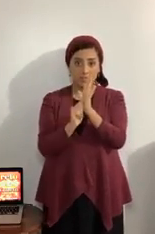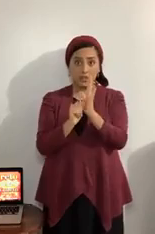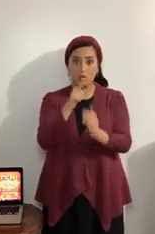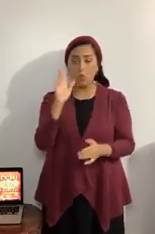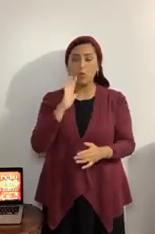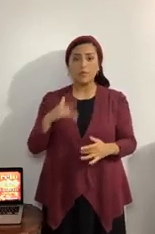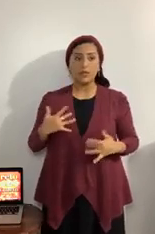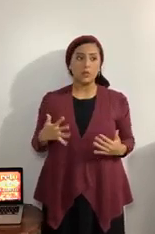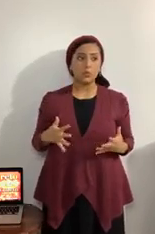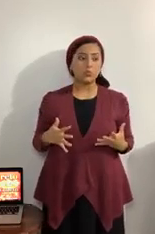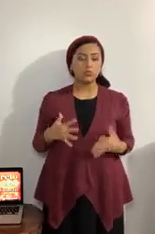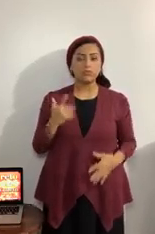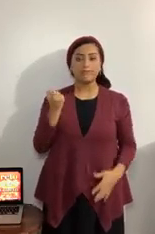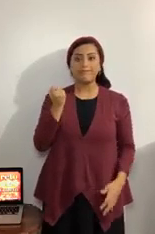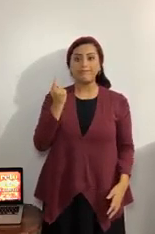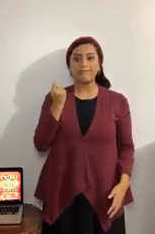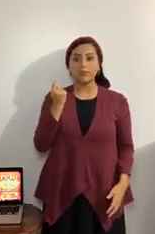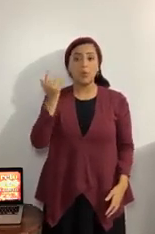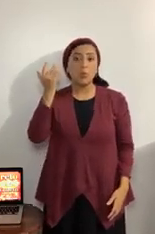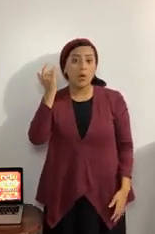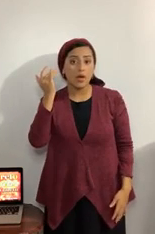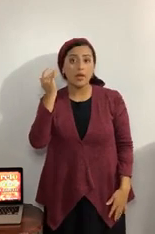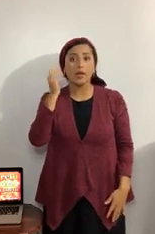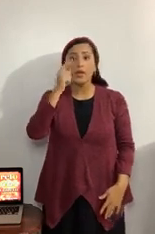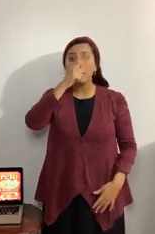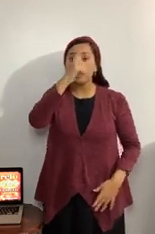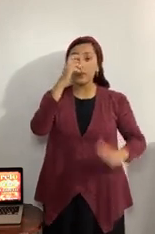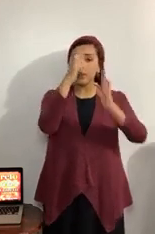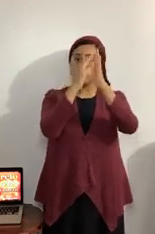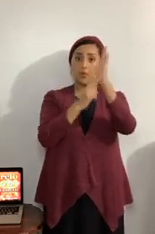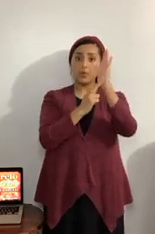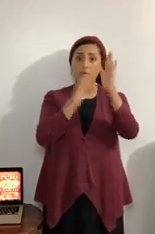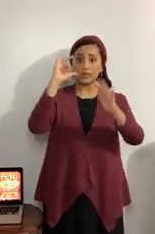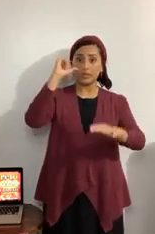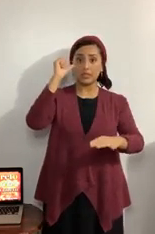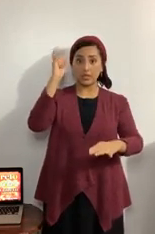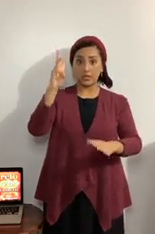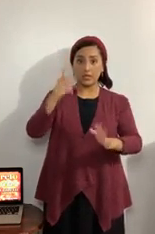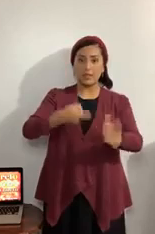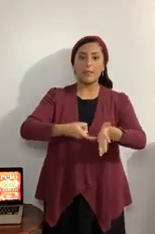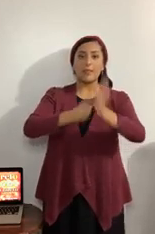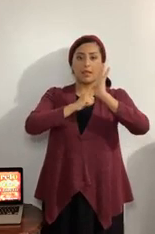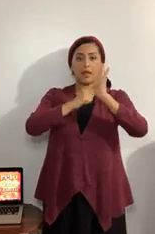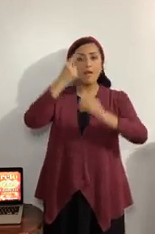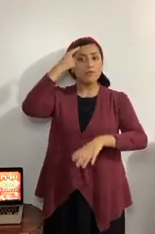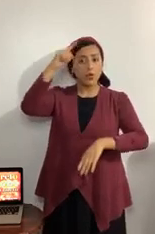temblar, porque las condiciones que pide Yahshua para entrar al Malhut,